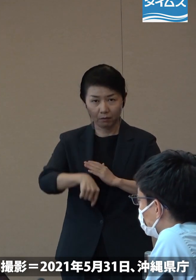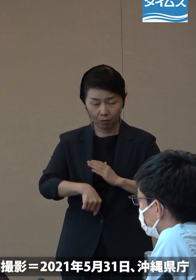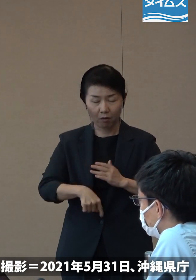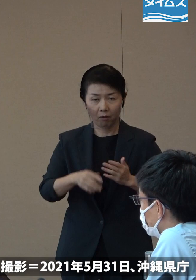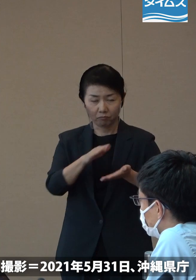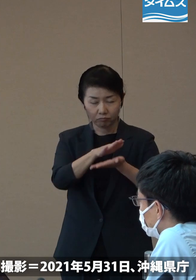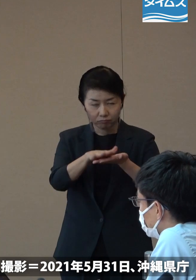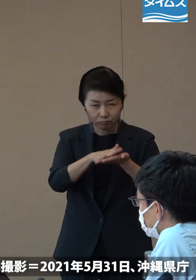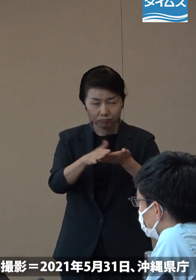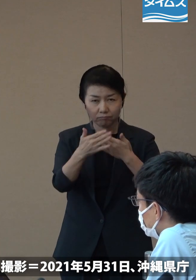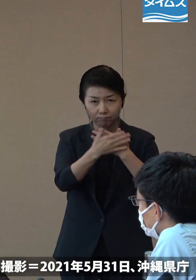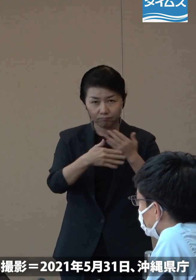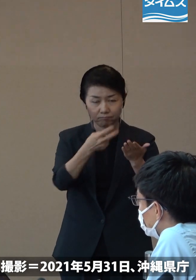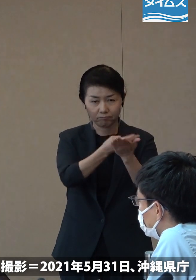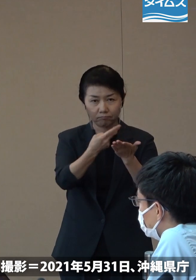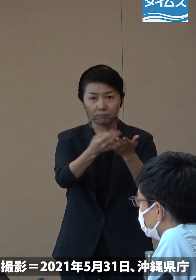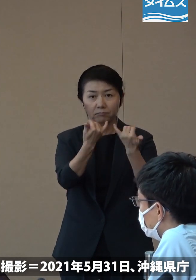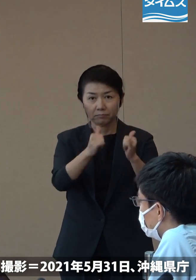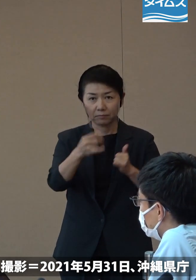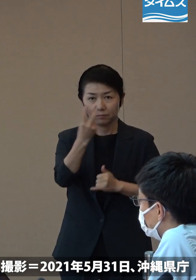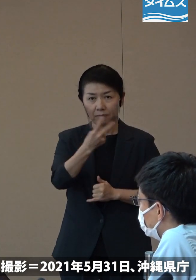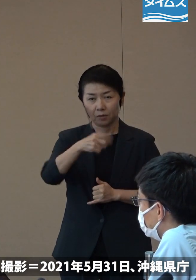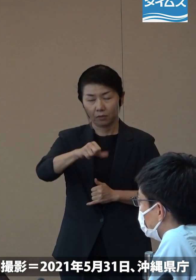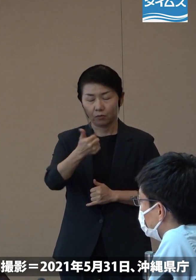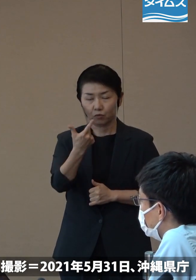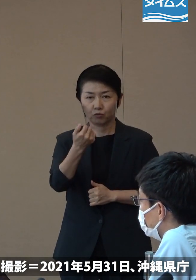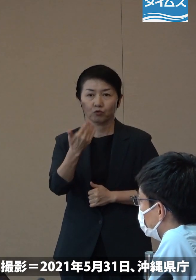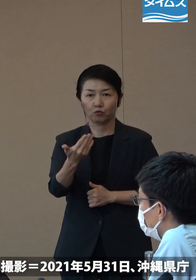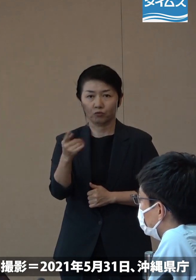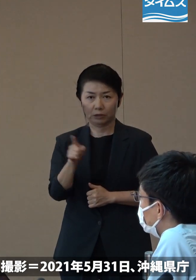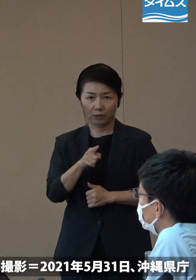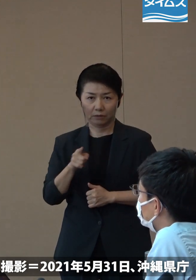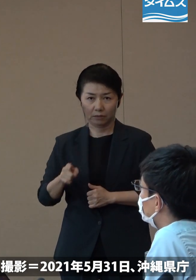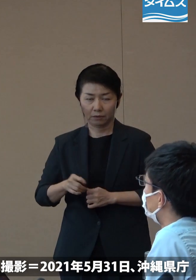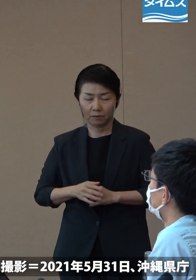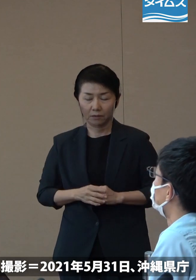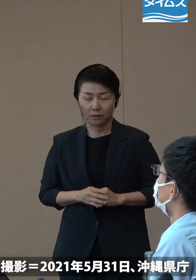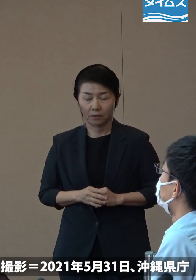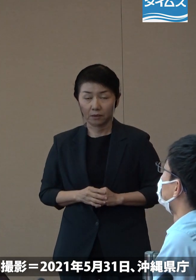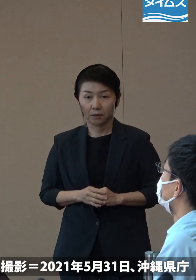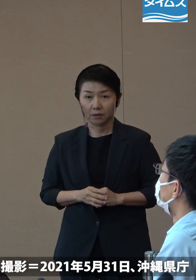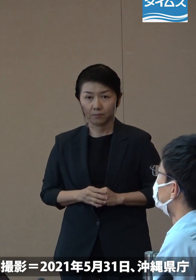者数は2569名となっております。